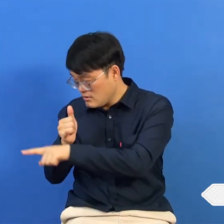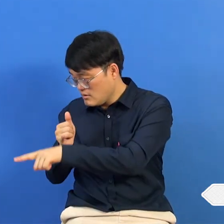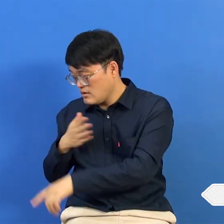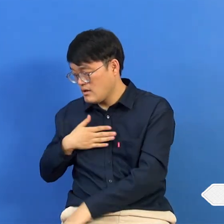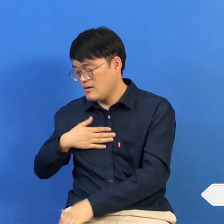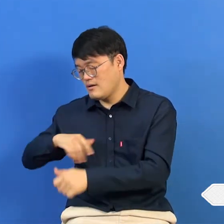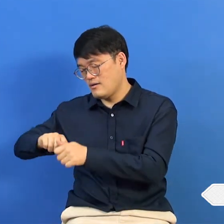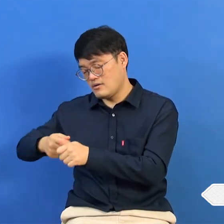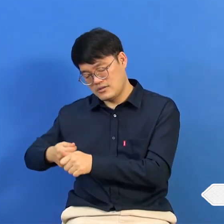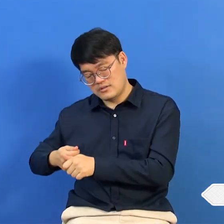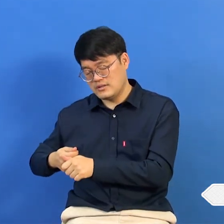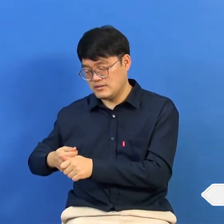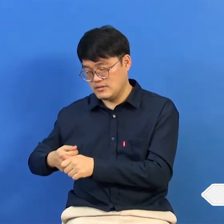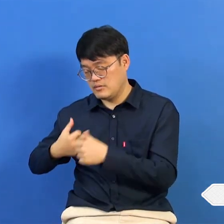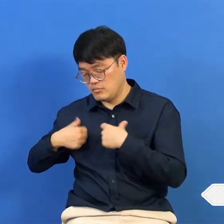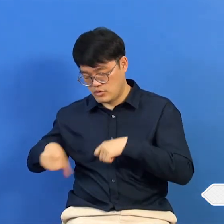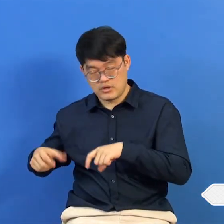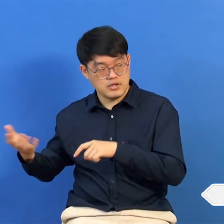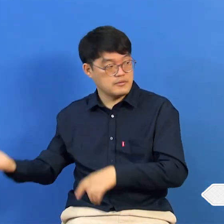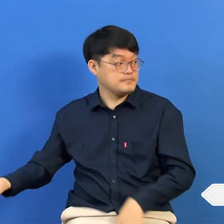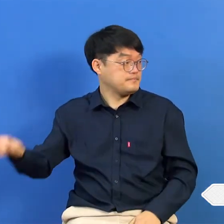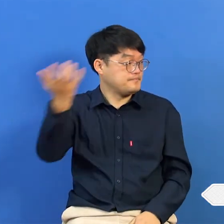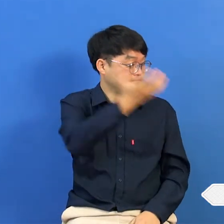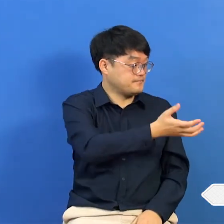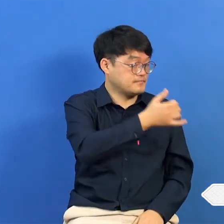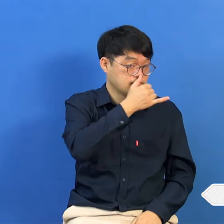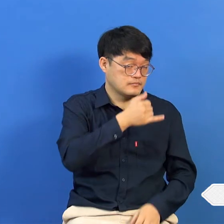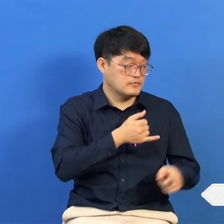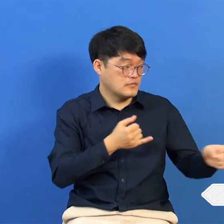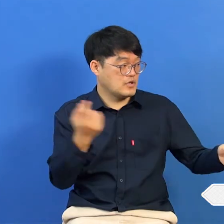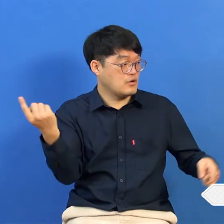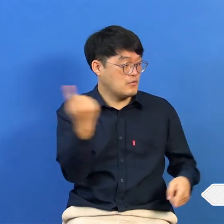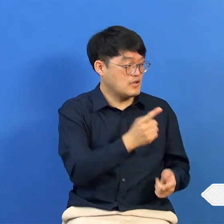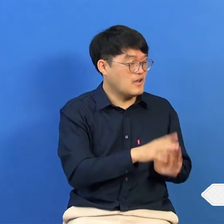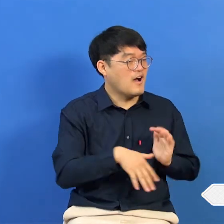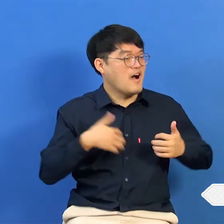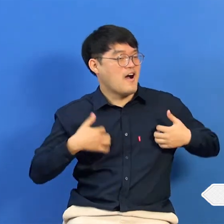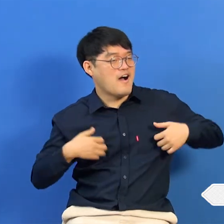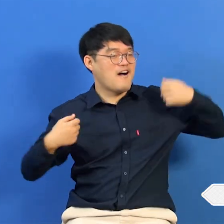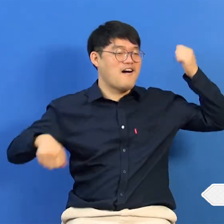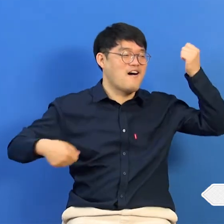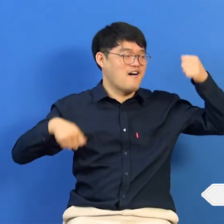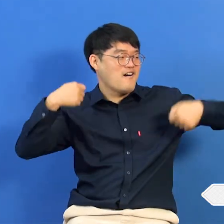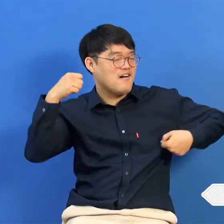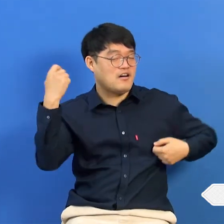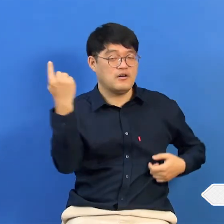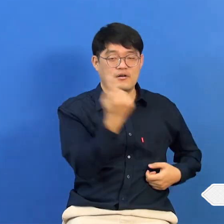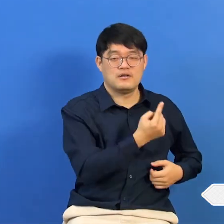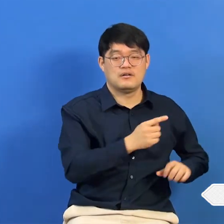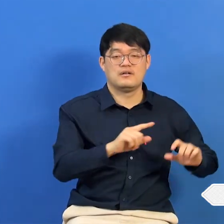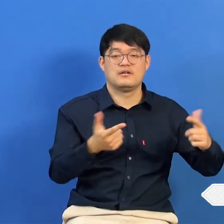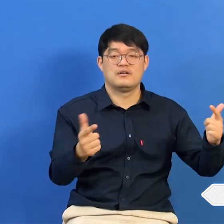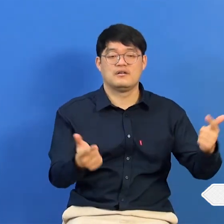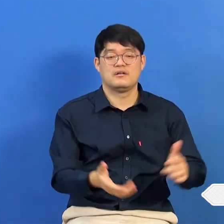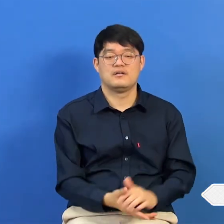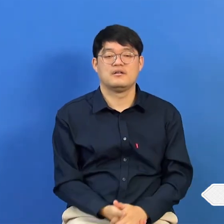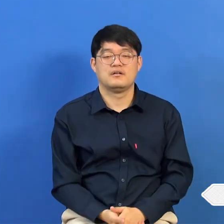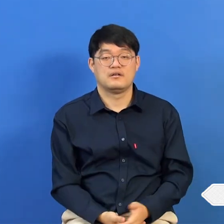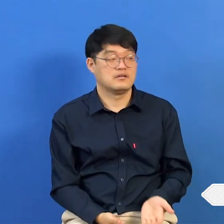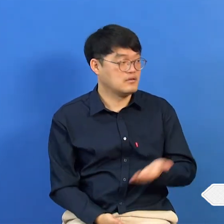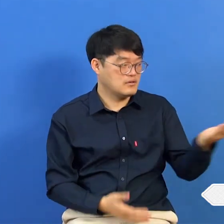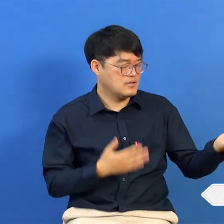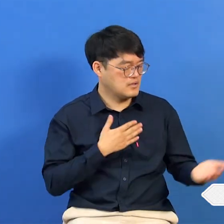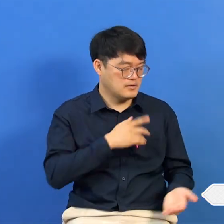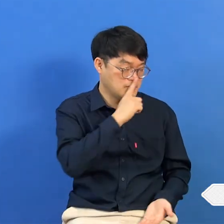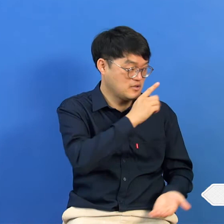끌고 오셨습니다. 제가 이 서문교회 올 때 기뻐서 춤추며 온 거 아닙니다. 이렇게 말하면 또 여러분이 또 기분